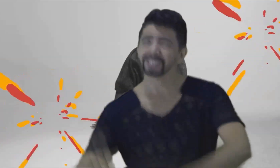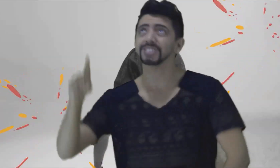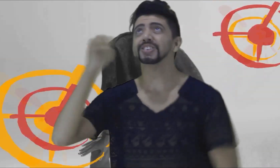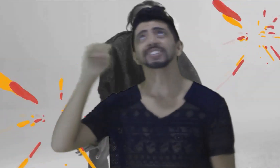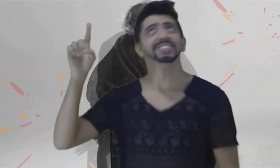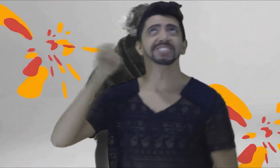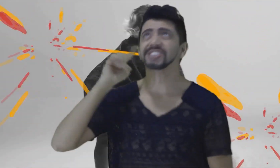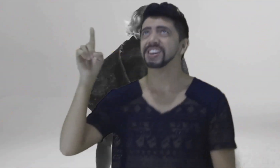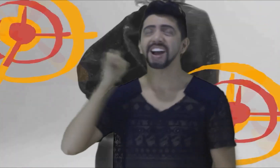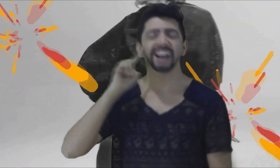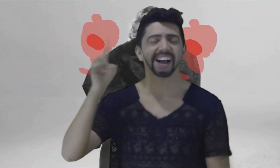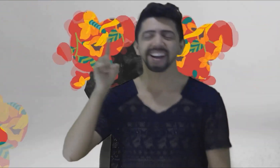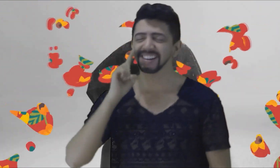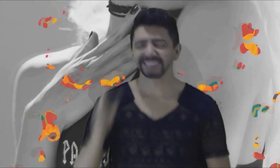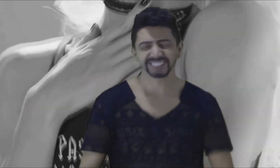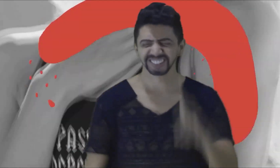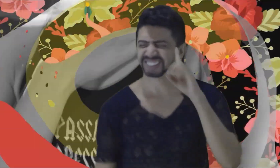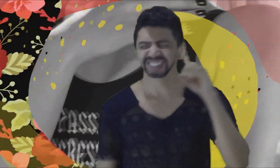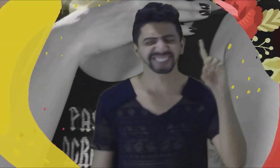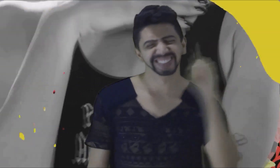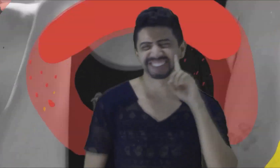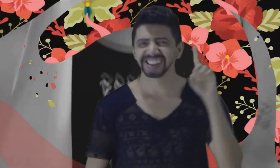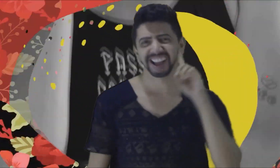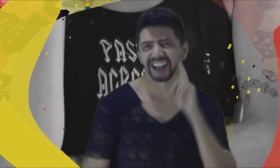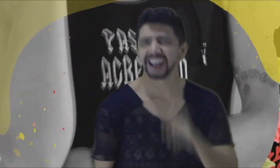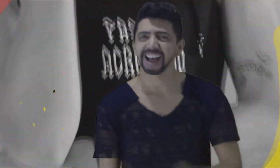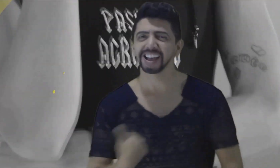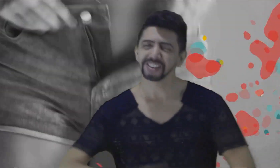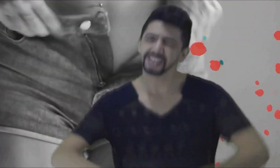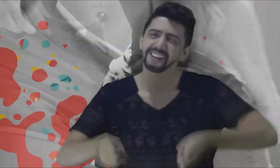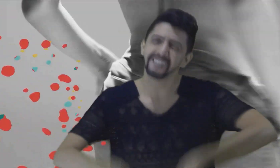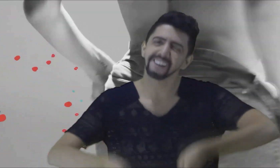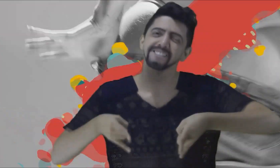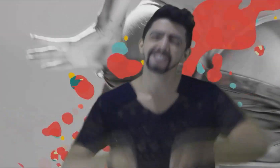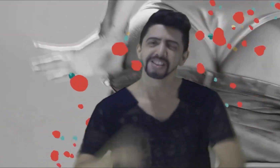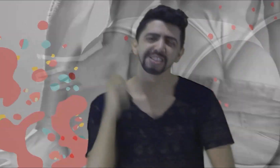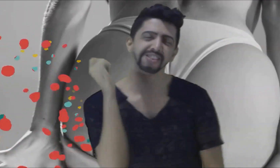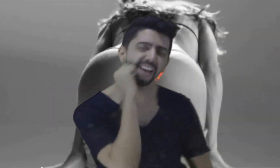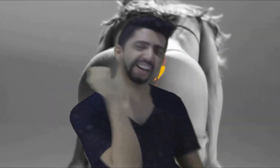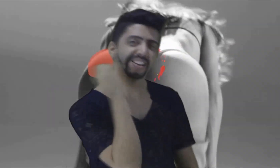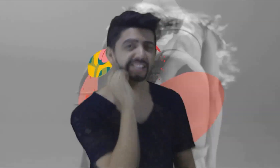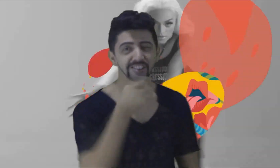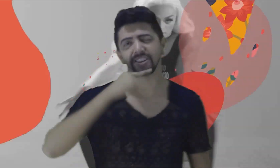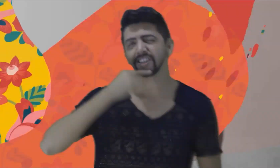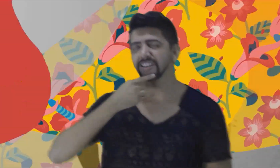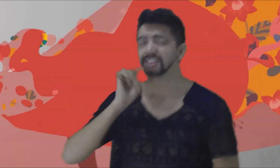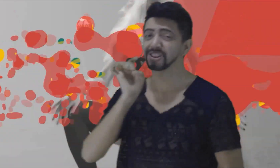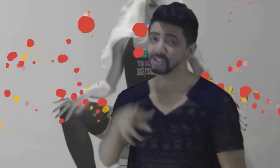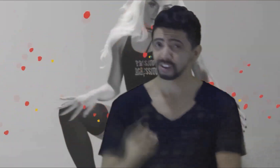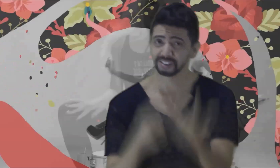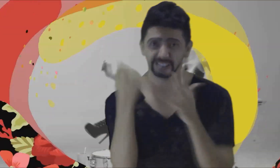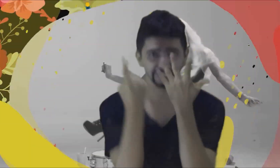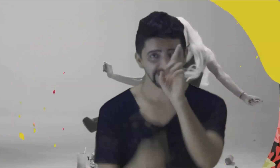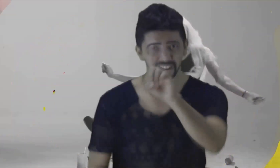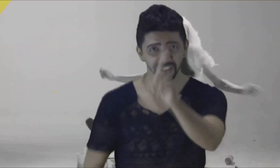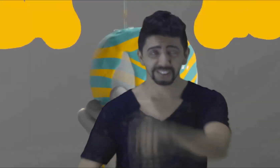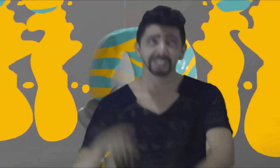vadia. Sou todo dia, sou todo dia. Eu não espero o carnaval chegar